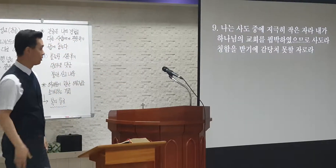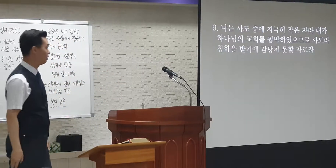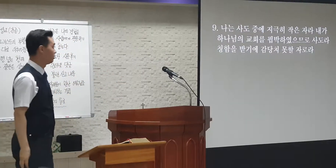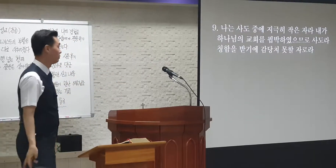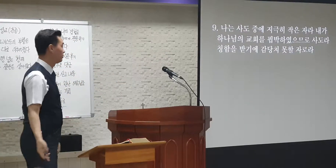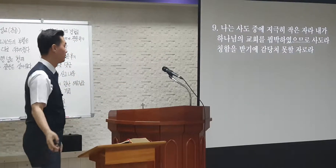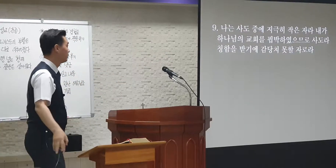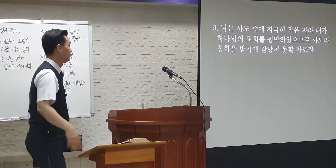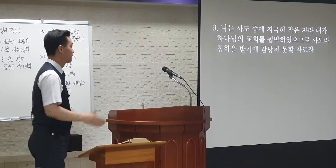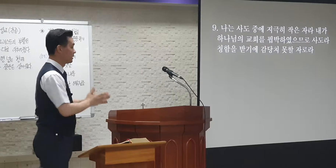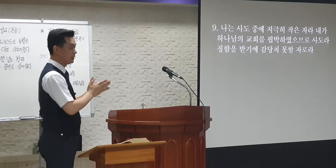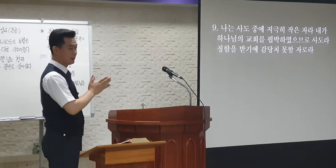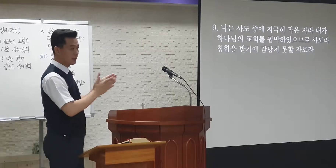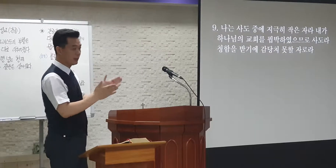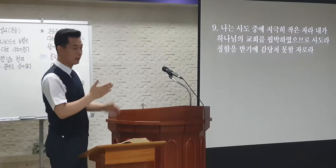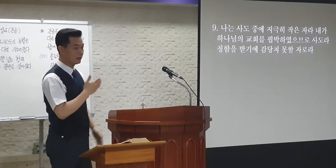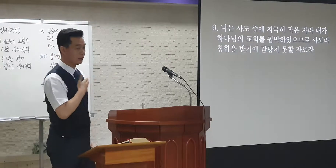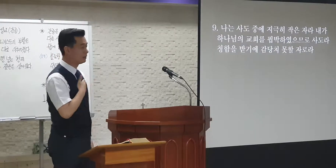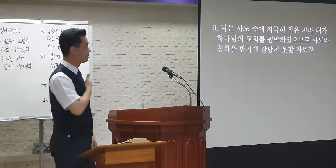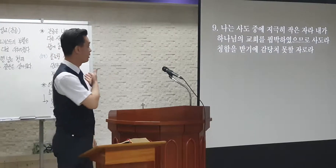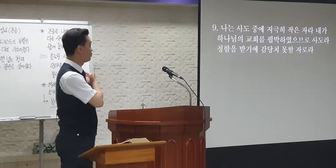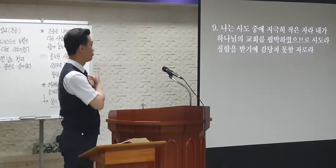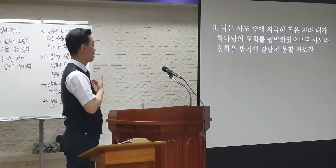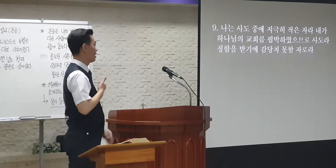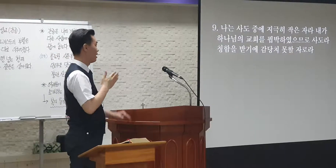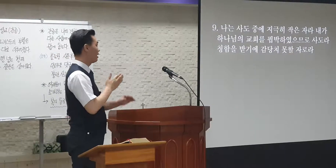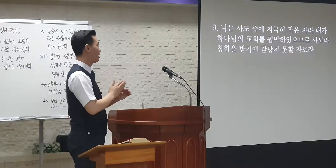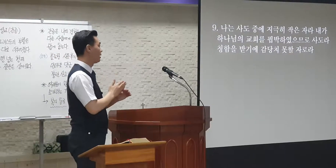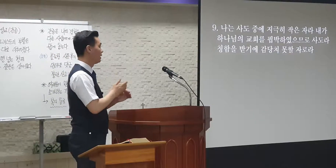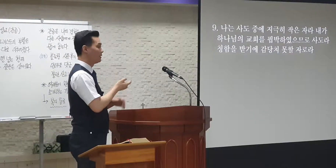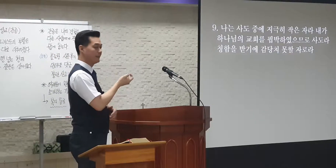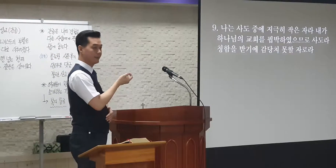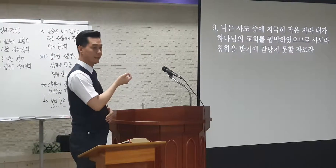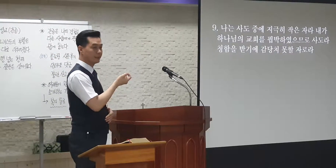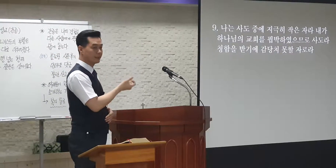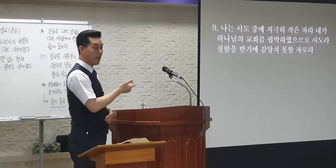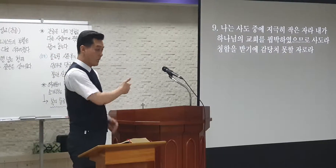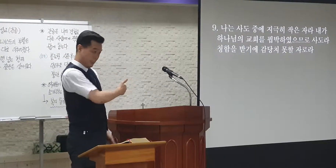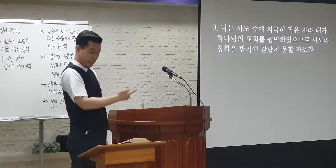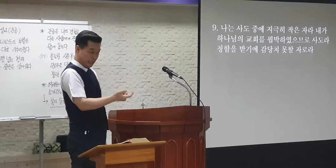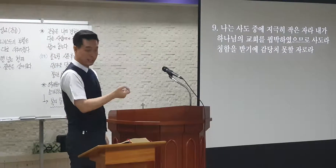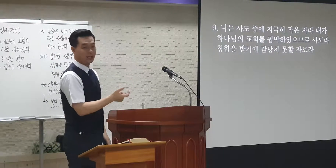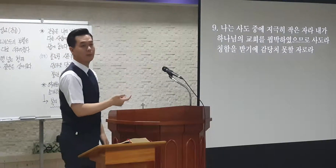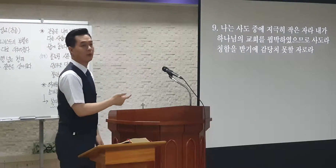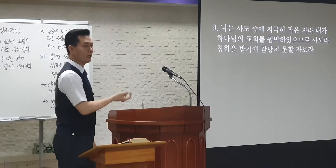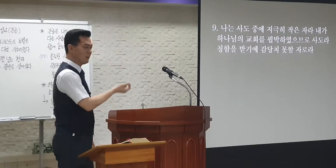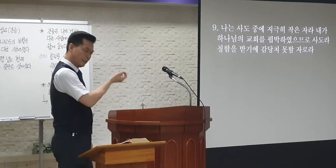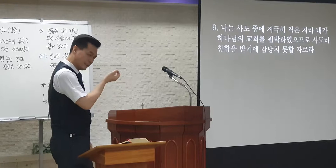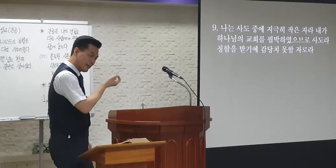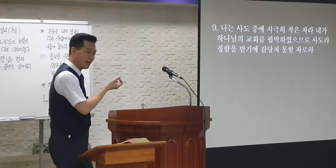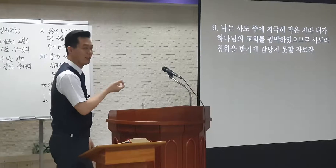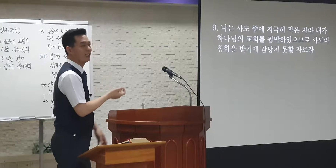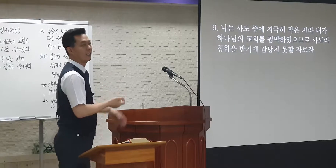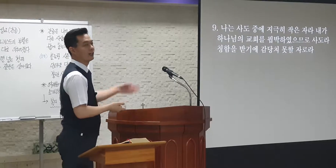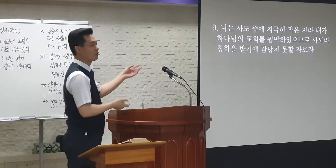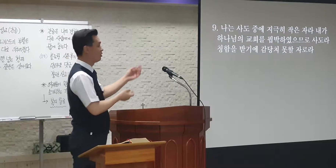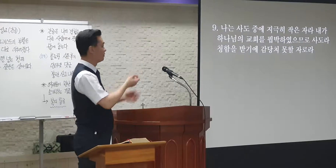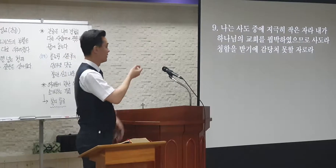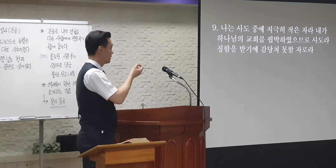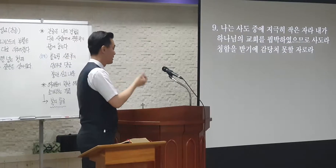해보죠. 시작. 나는 사도 중에 지극히 작은보다는 작은 하긴 낫겠죠. 지극히